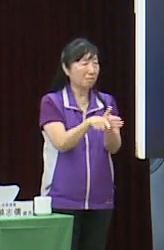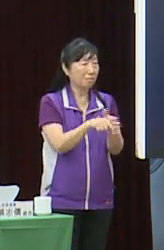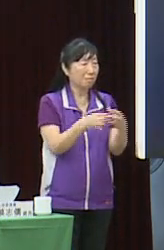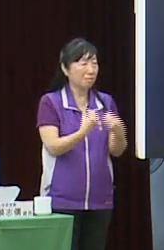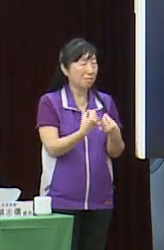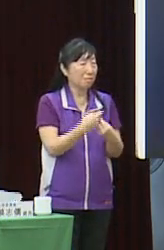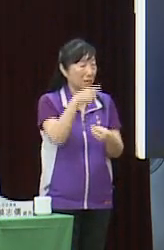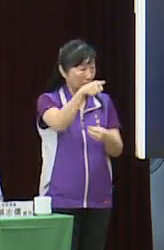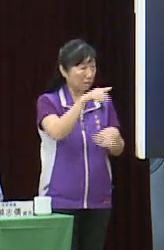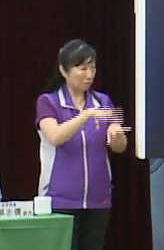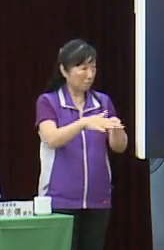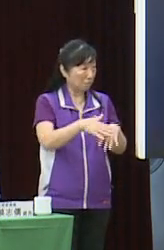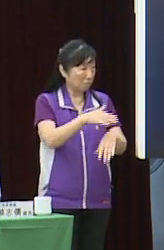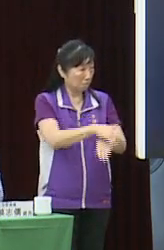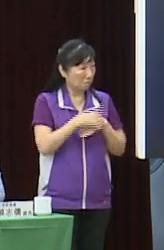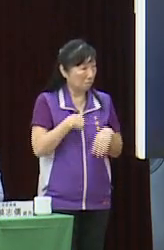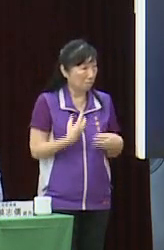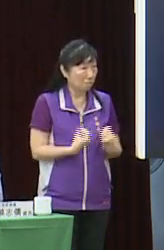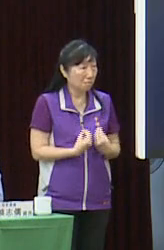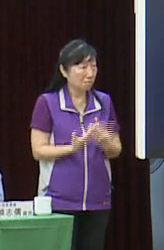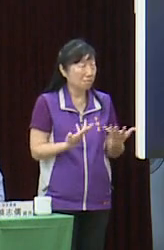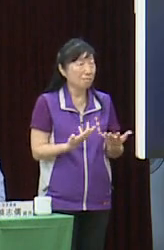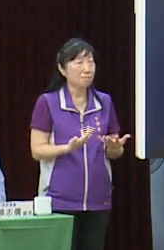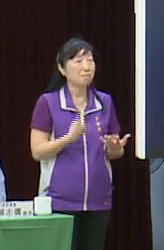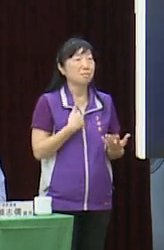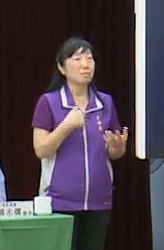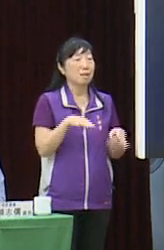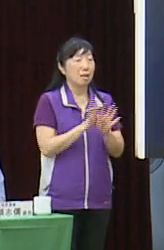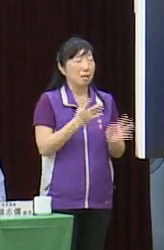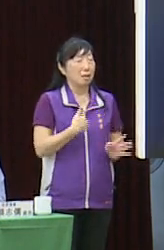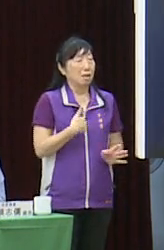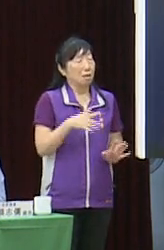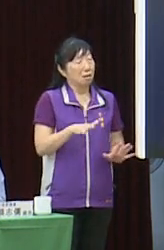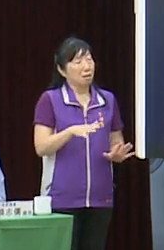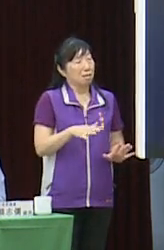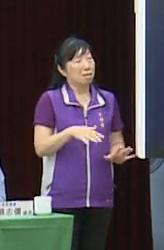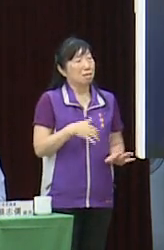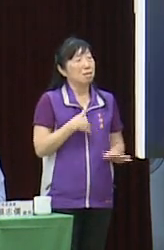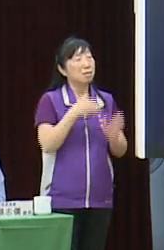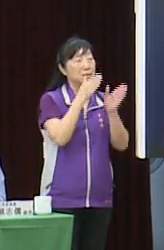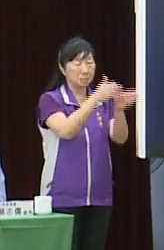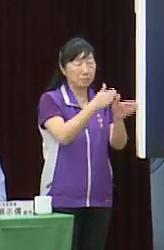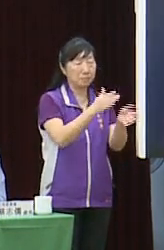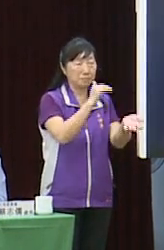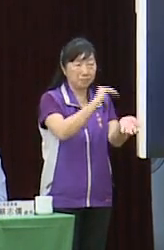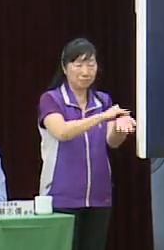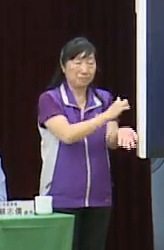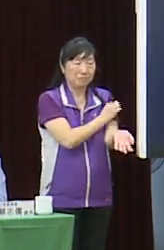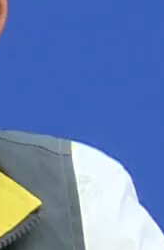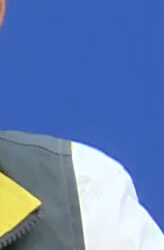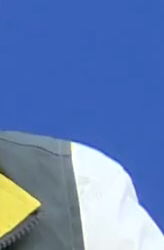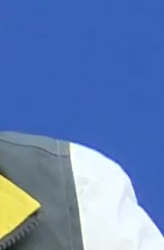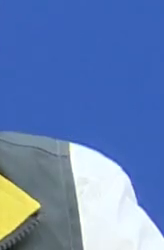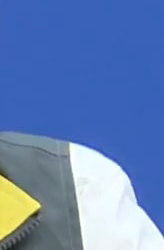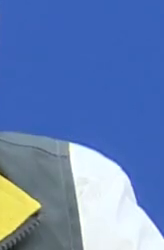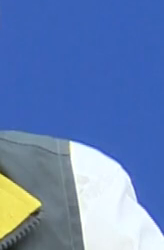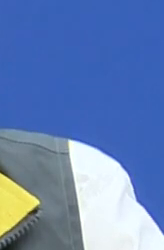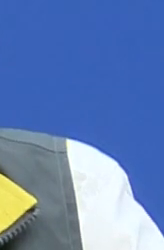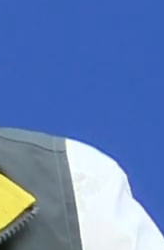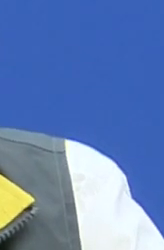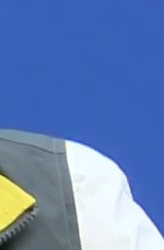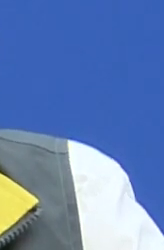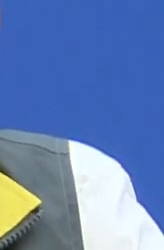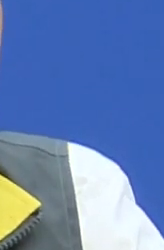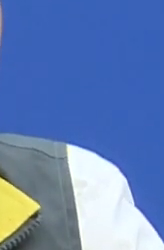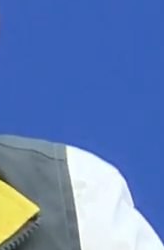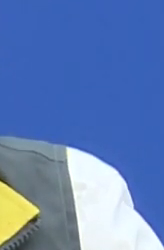队、跟这个第一线的护士以及疾管局的所有人，先说声谢谢你们。我是第一